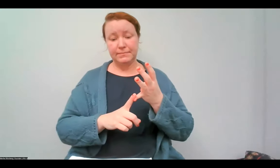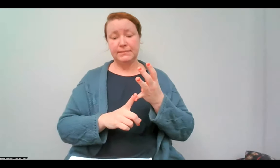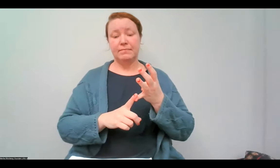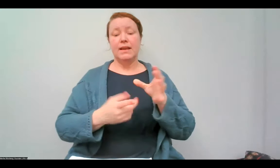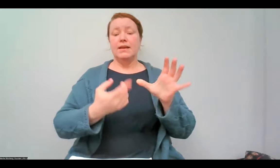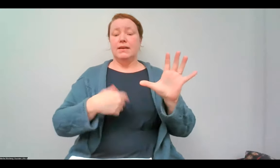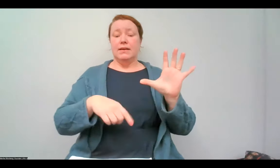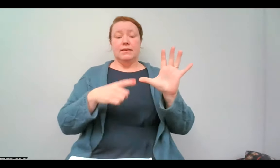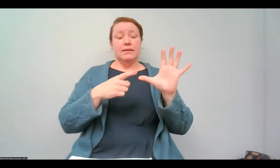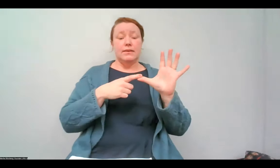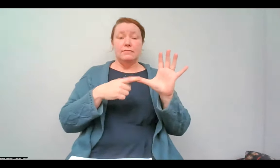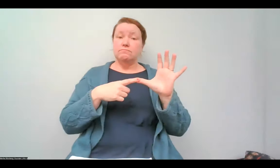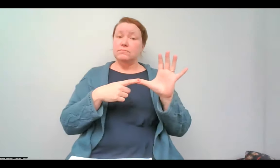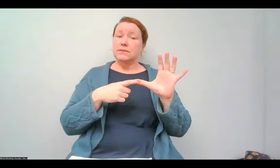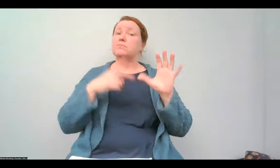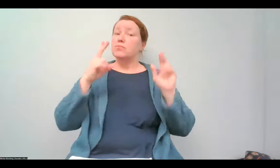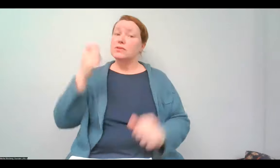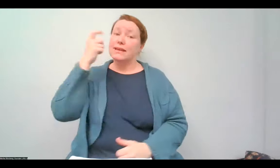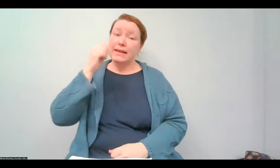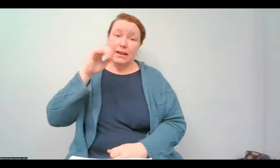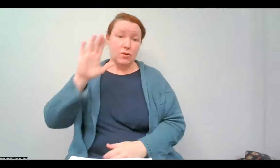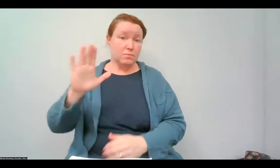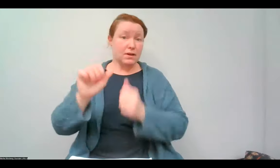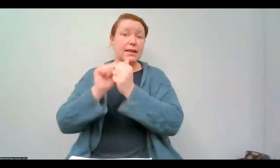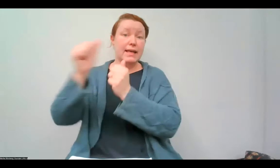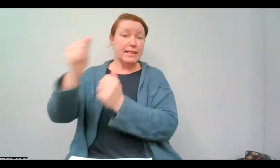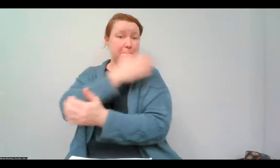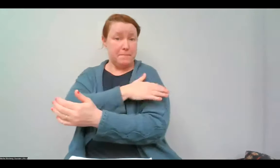Tai kaikki eivät osaa käyttää näitä uusia ratkaisuja.